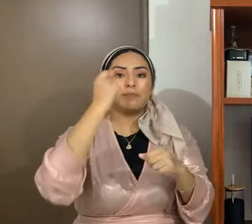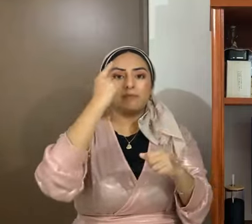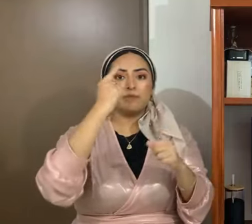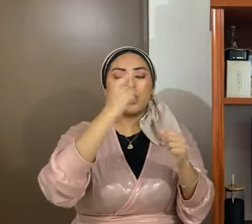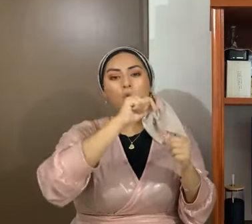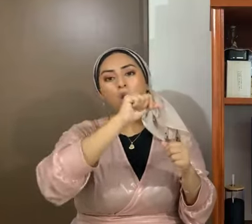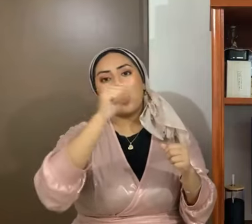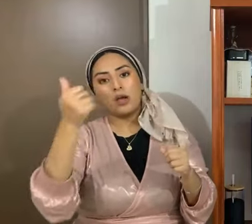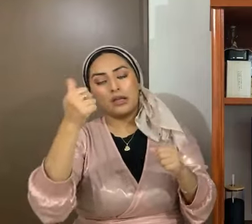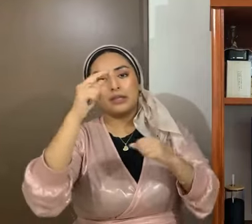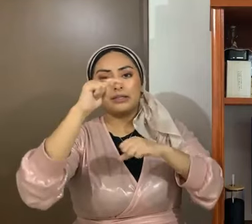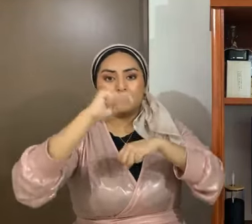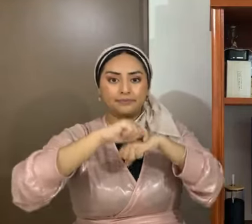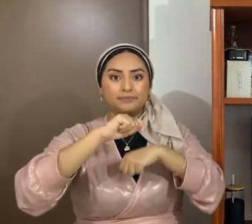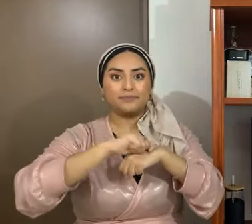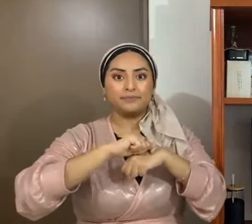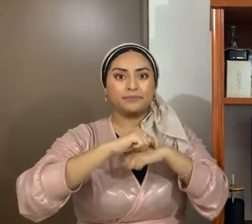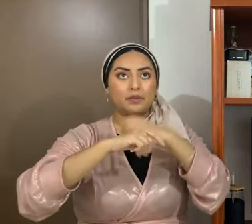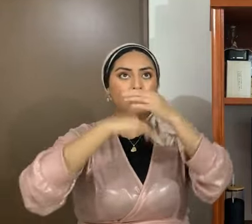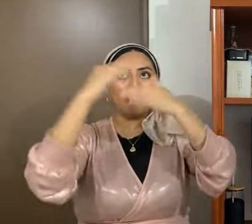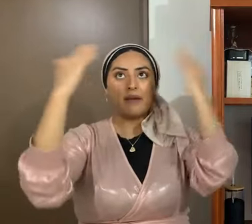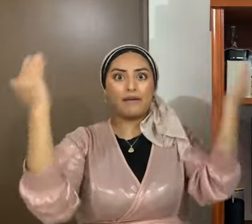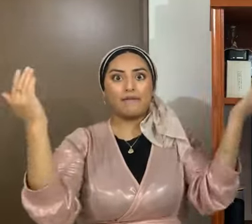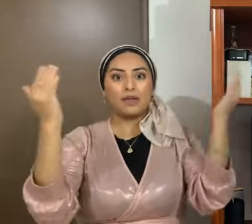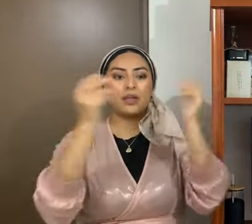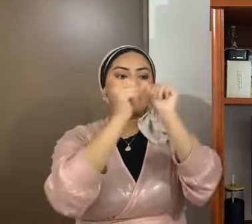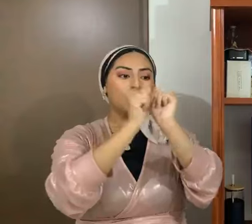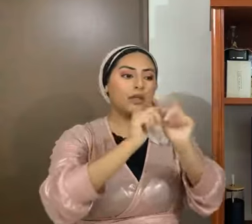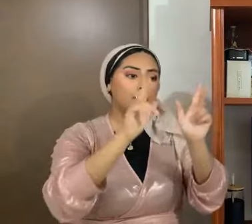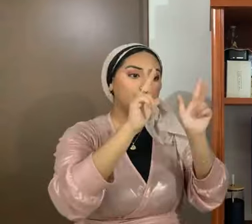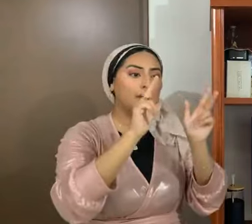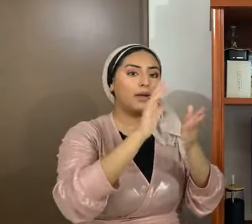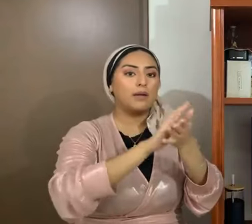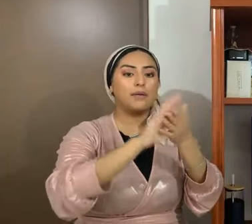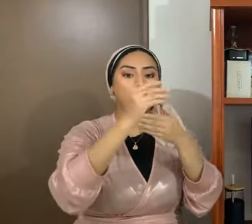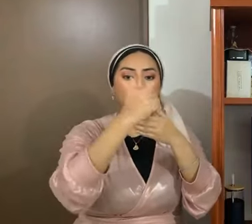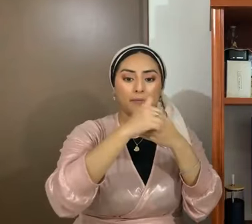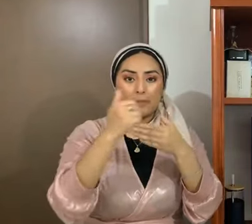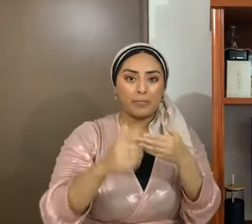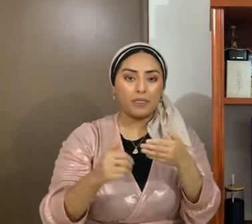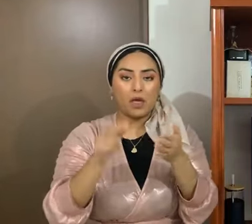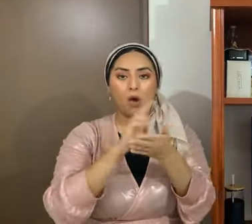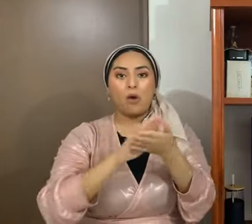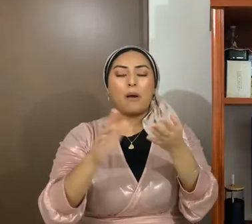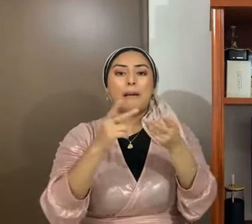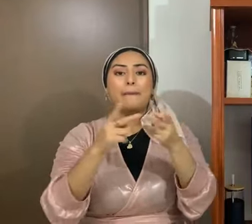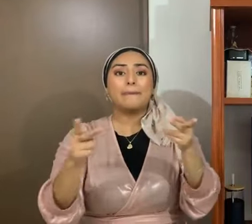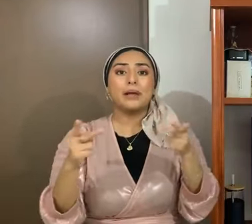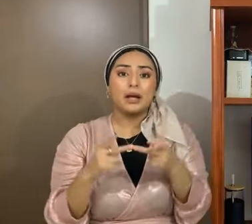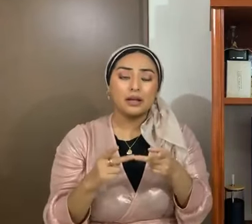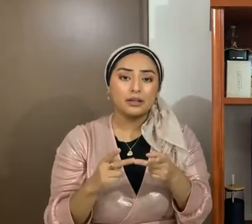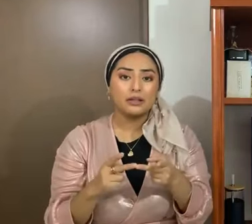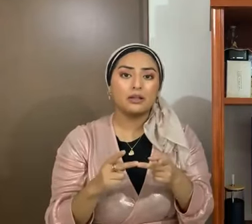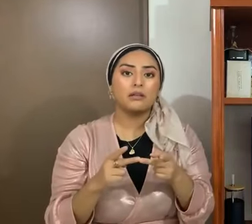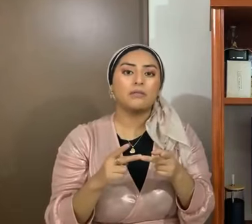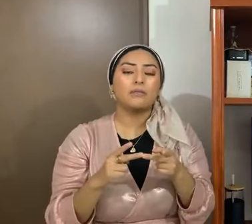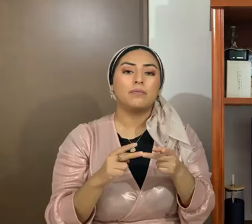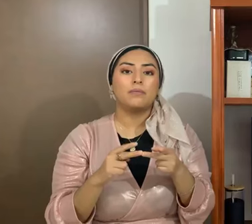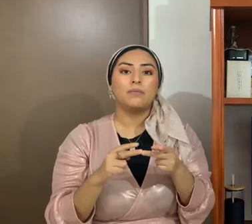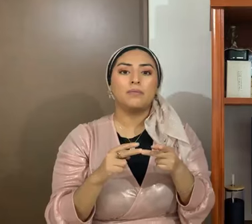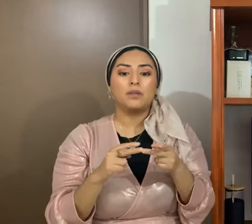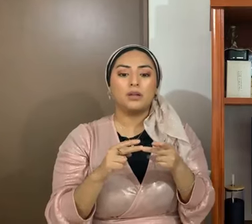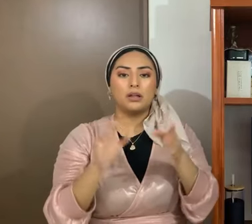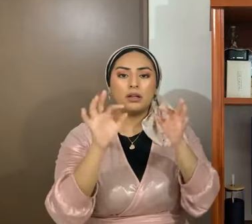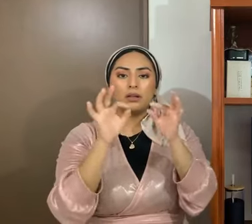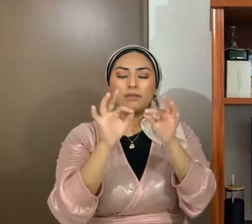resto del templo, porque el resto del templo es celestial, la menorá, el pan de la presencia, el lugar muy santo, muy kadosh, ¿sí?